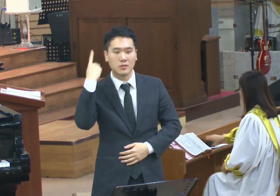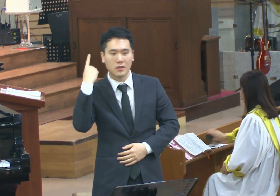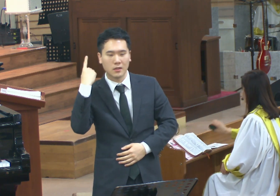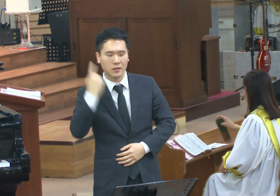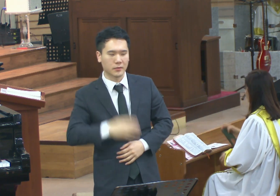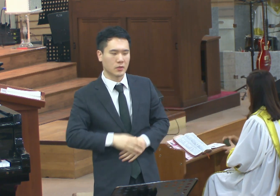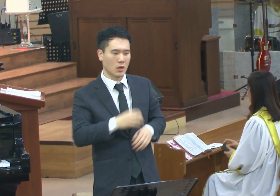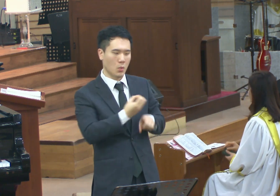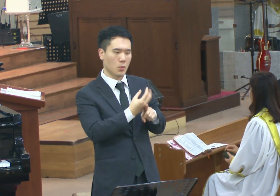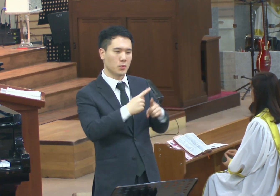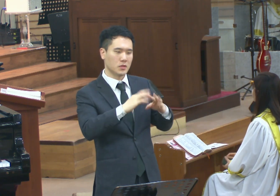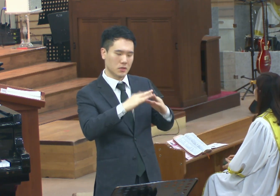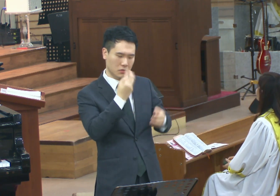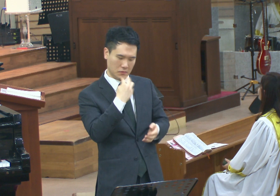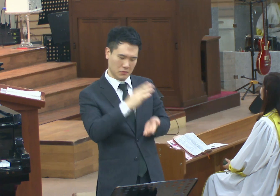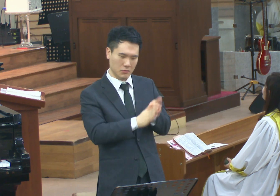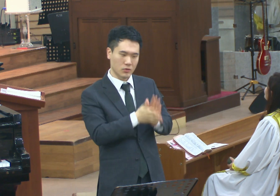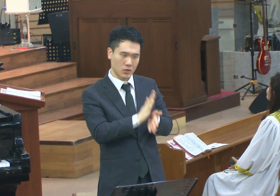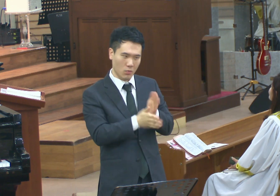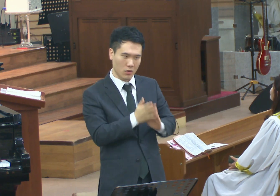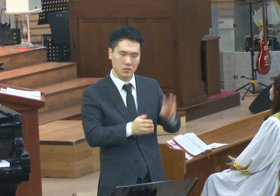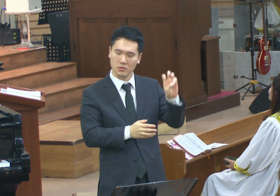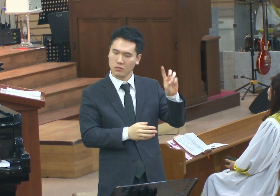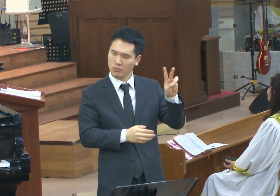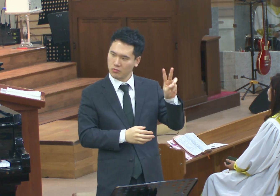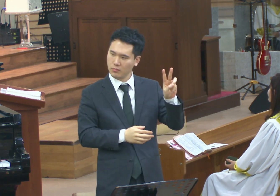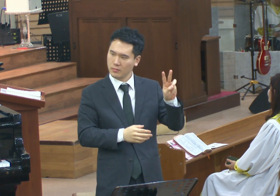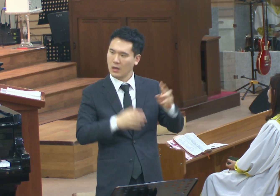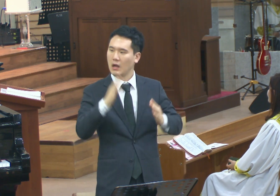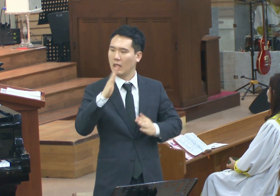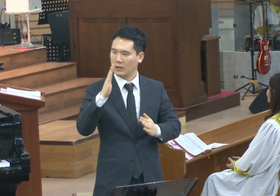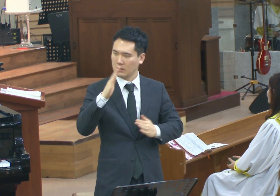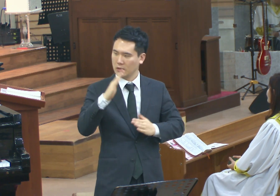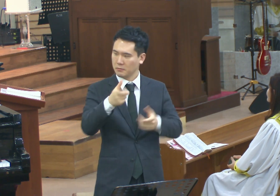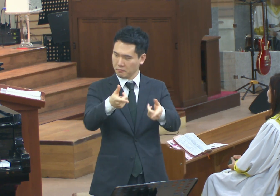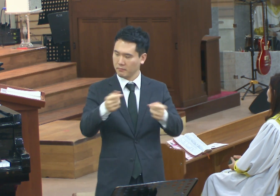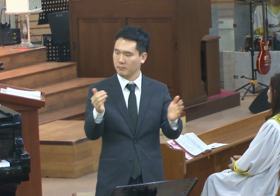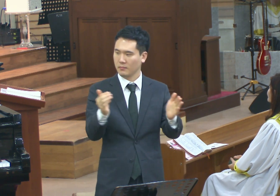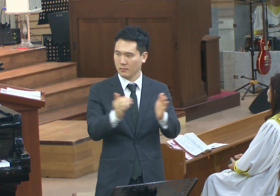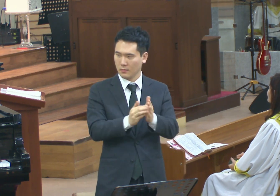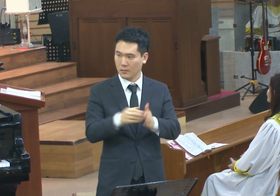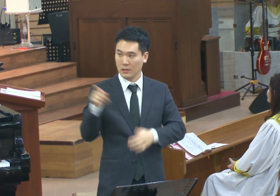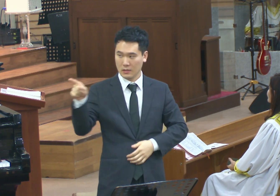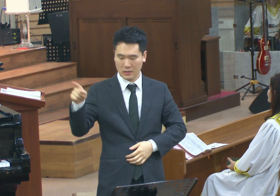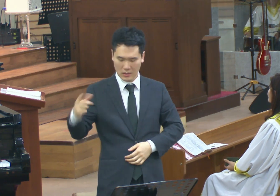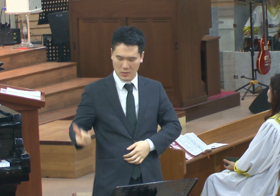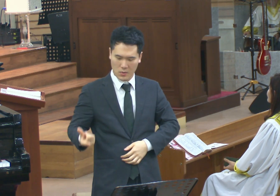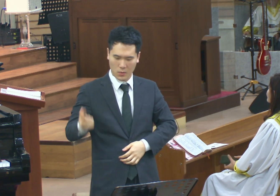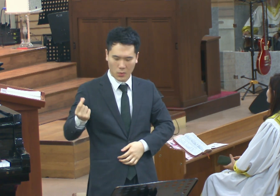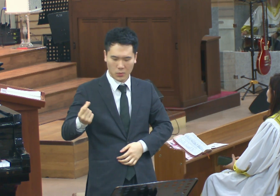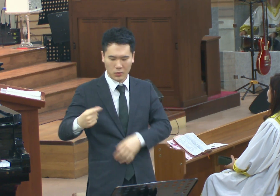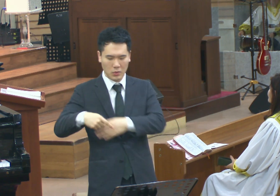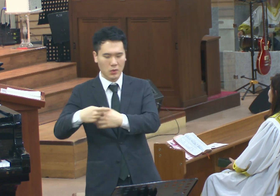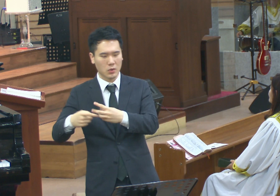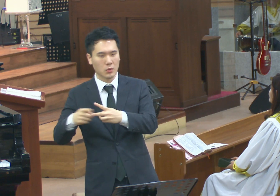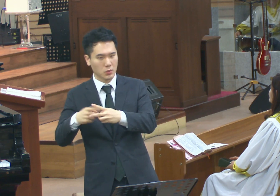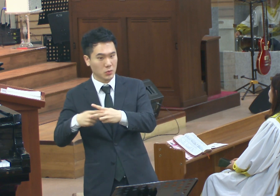원아가 졸업을 했습니다. 이 아이들은 곧 이제 초등학교 입학을 하게 될 것이고